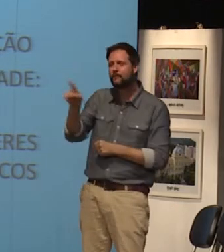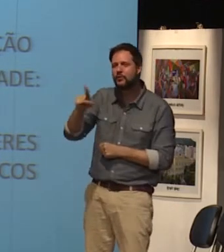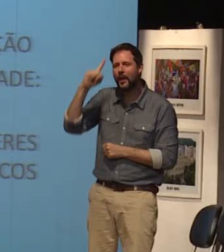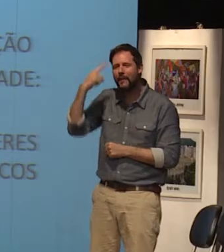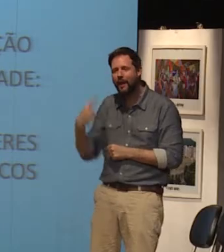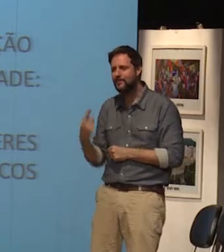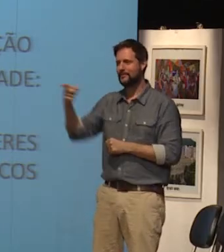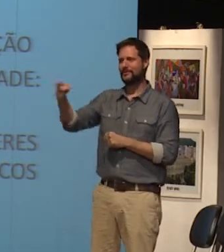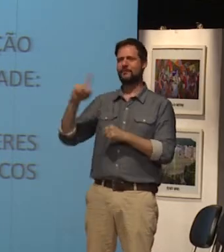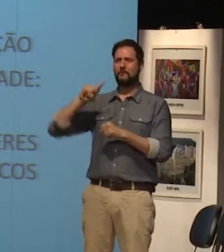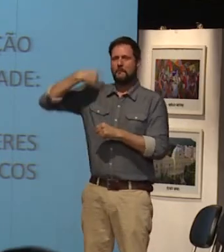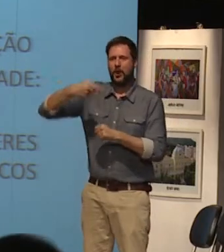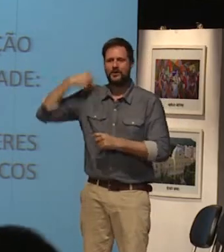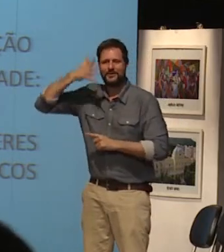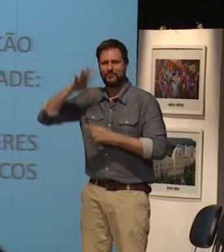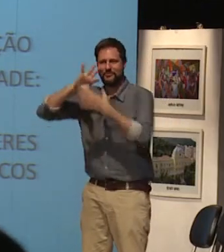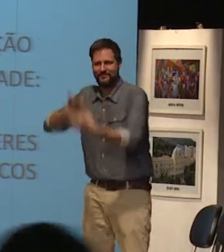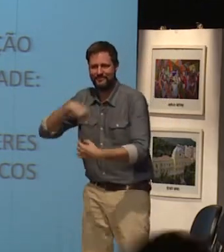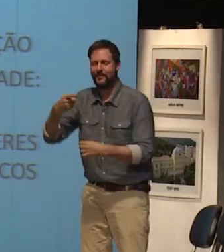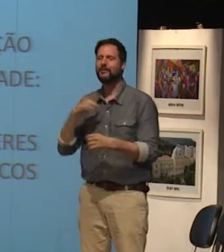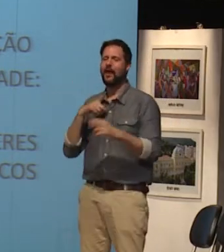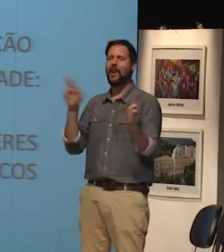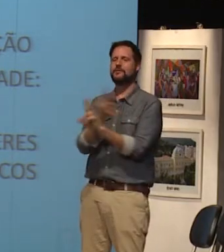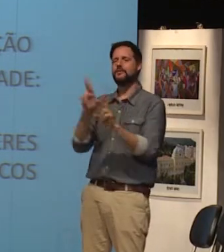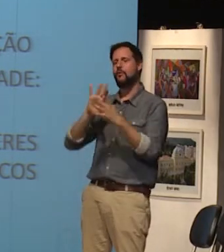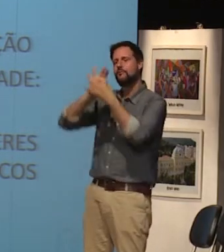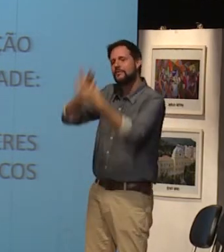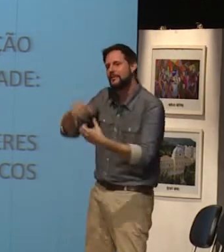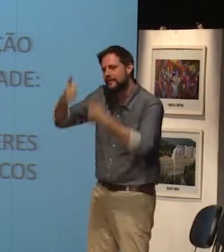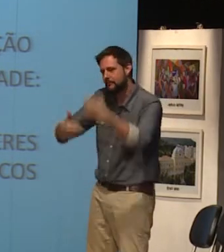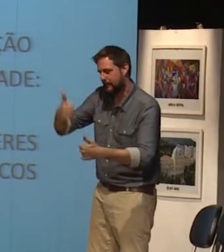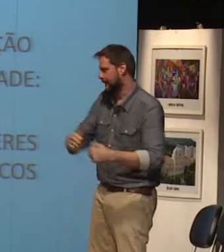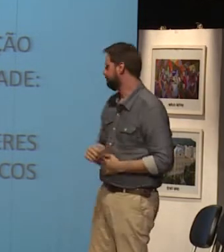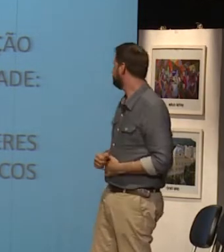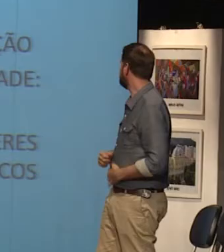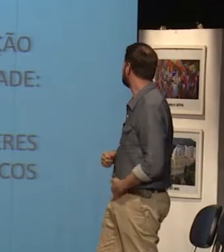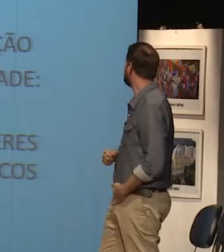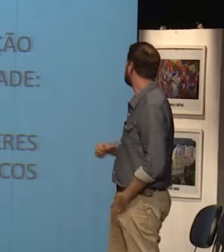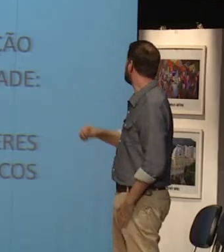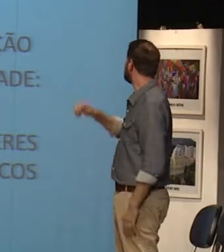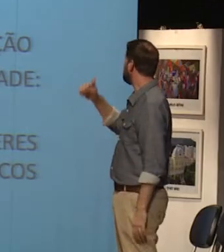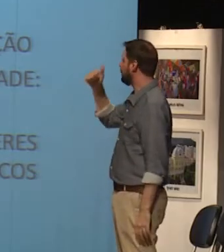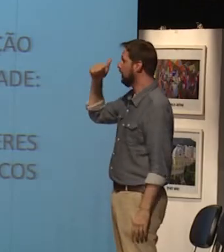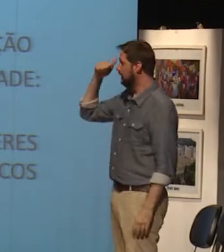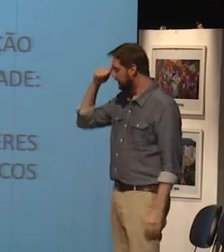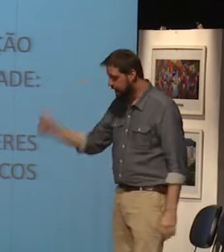30, 40 anos, por exemplo, a professora Laura Cristina, depois ela vai estar mostrando sobre... A